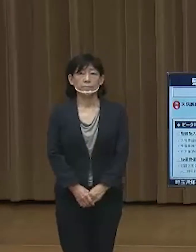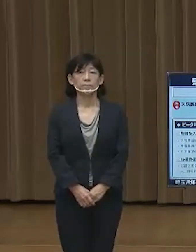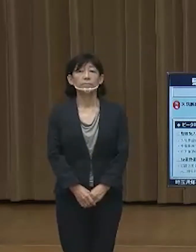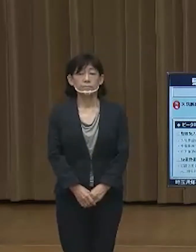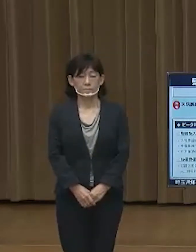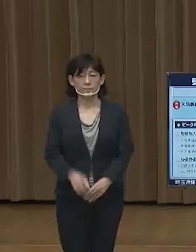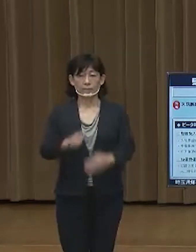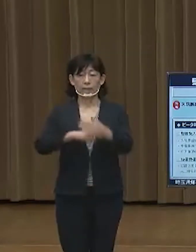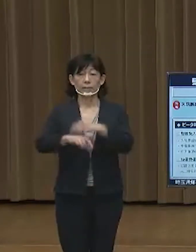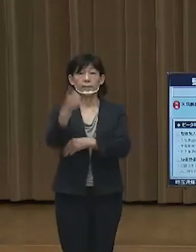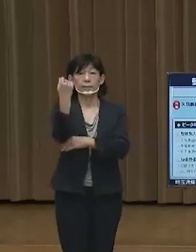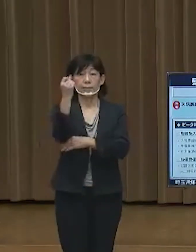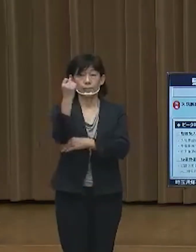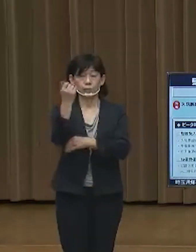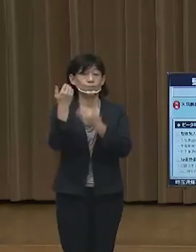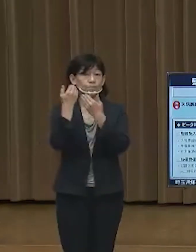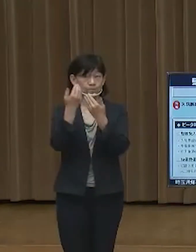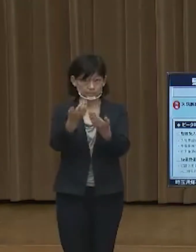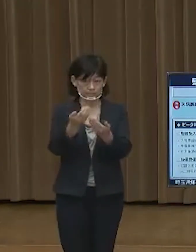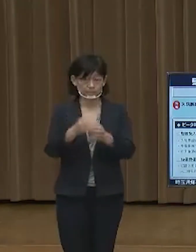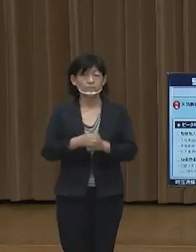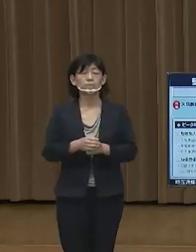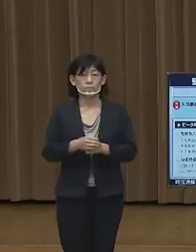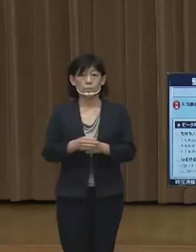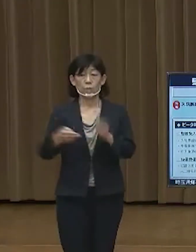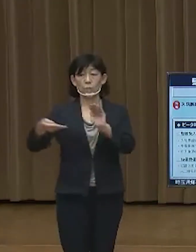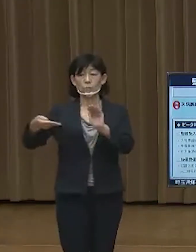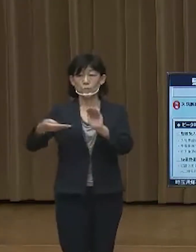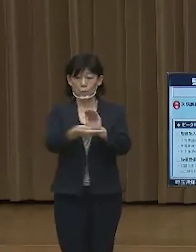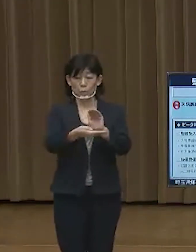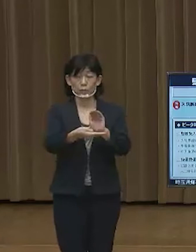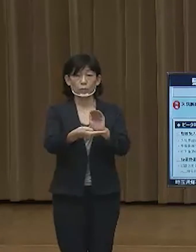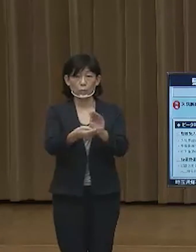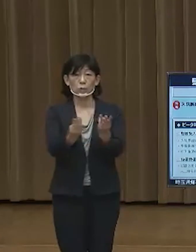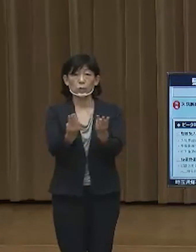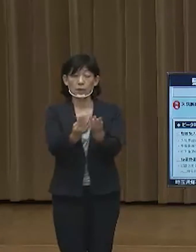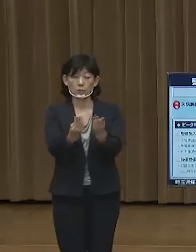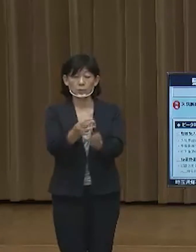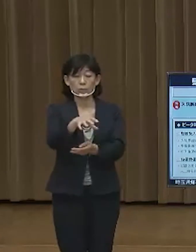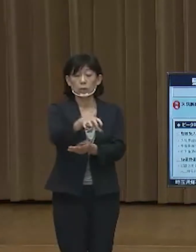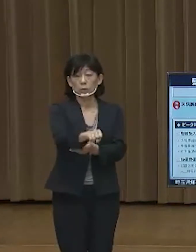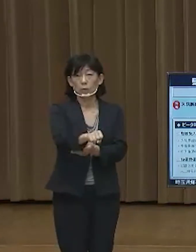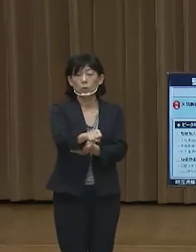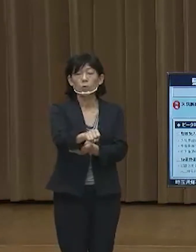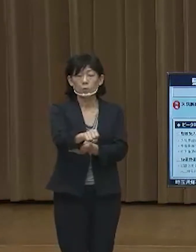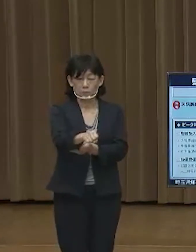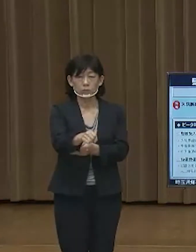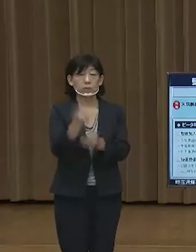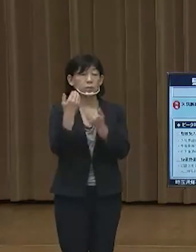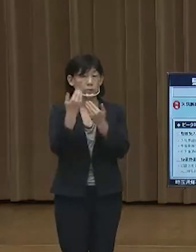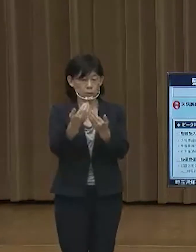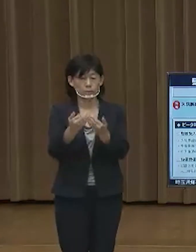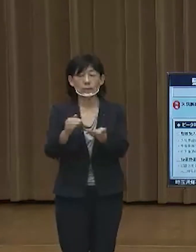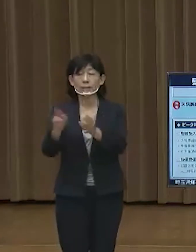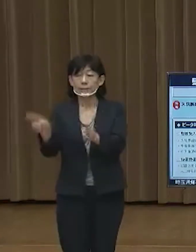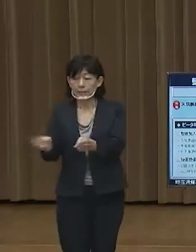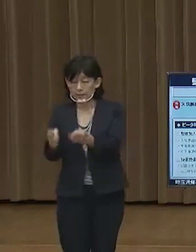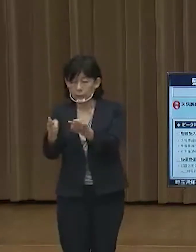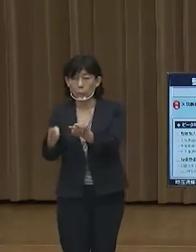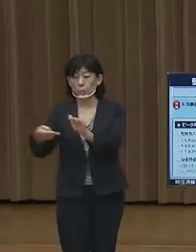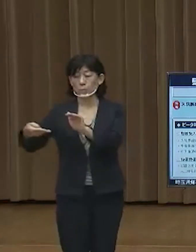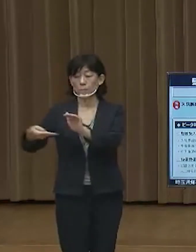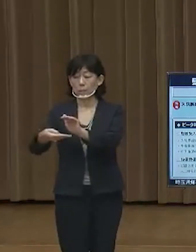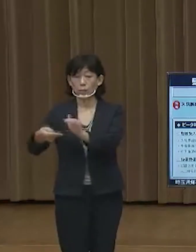朝日新聞の梅沢です。病床の確保に関することで、今回の専用医療施設も関連して質問したいと思